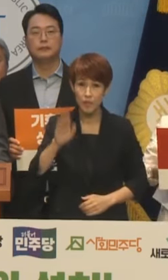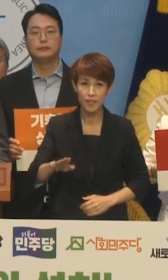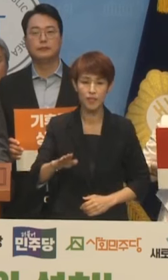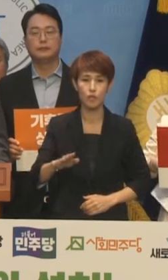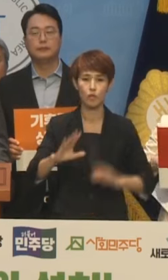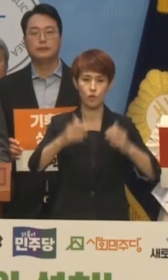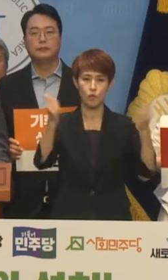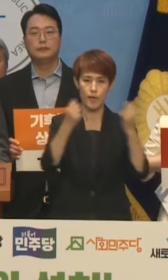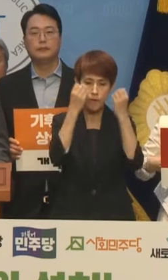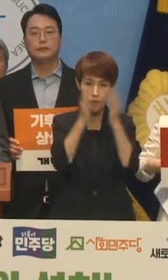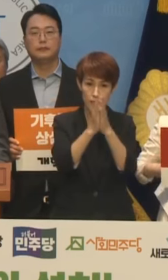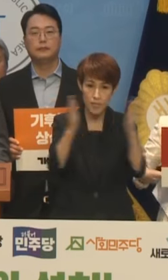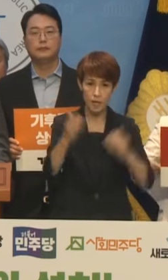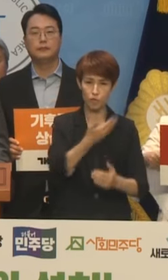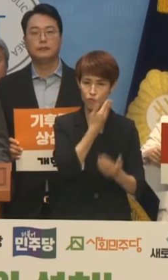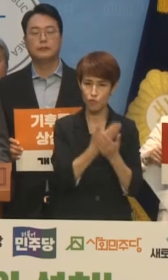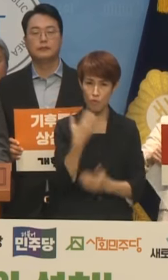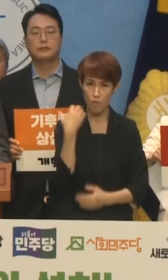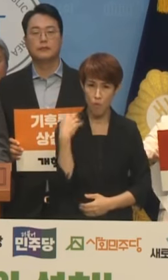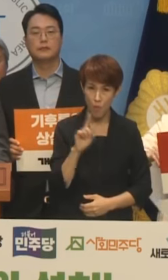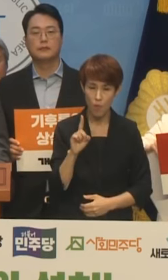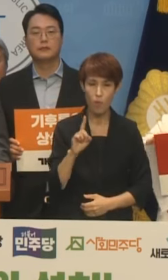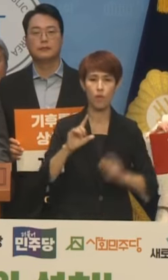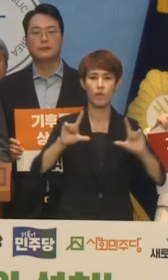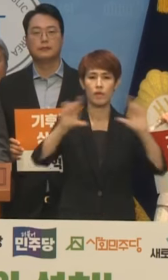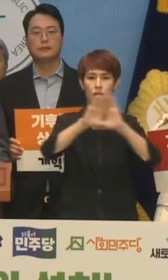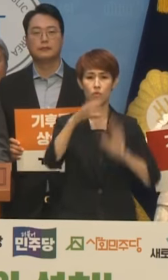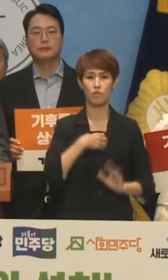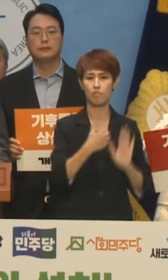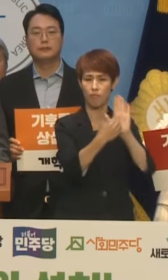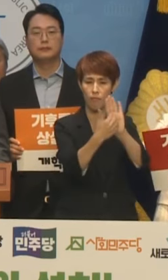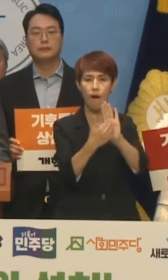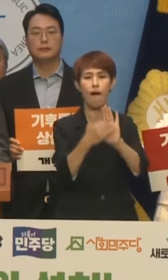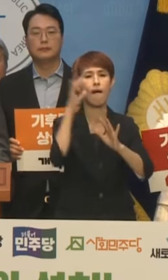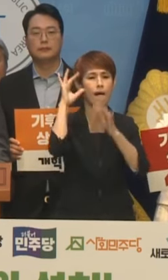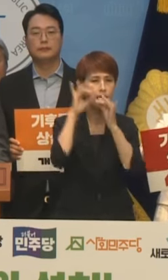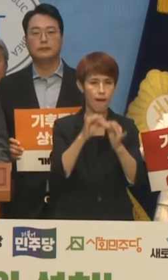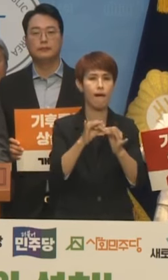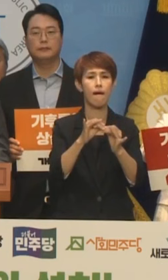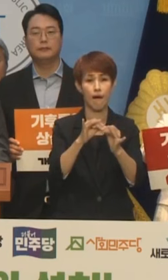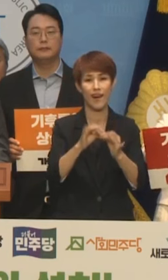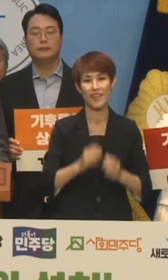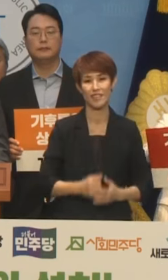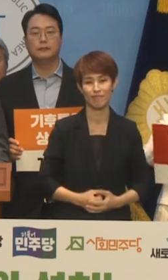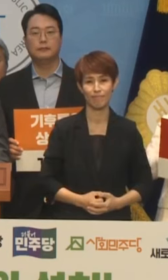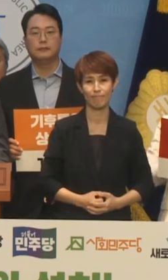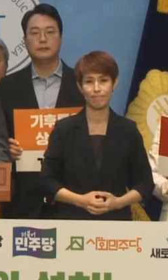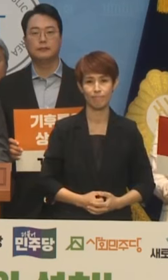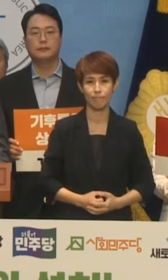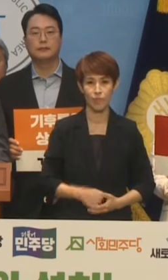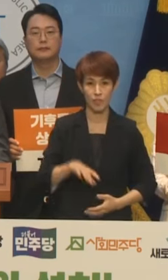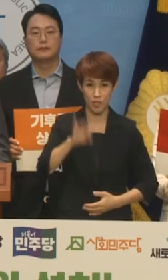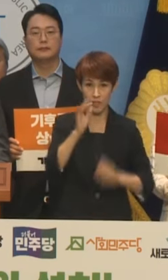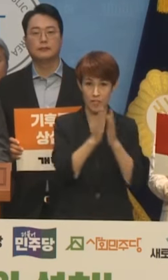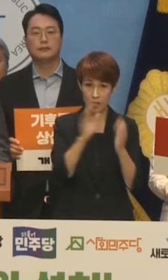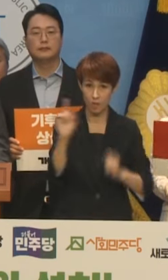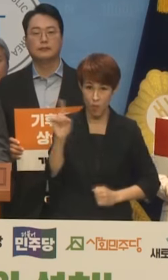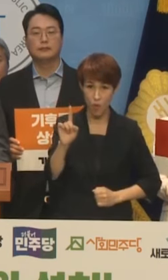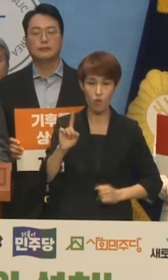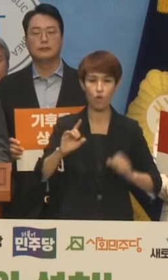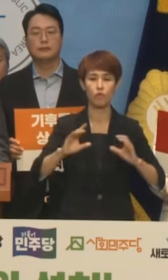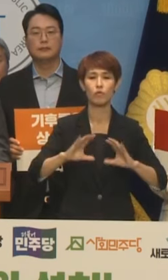가장 중요한 사명 중 하나가 기후위기 대응이라는 점에 온전히 공감하고 있습니다. 이에 그 첫걸음으로 국회